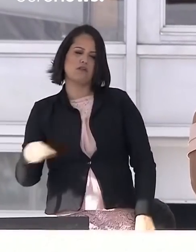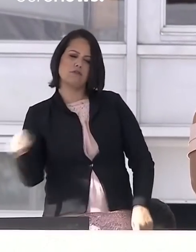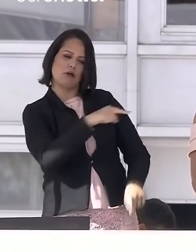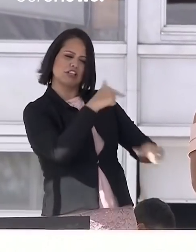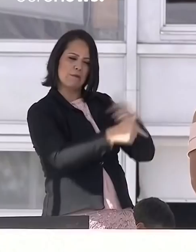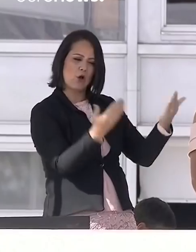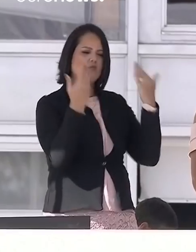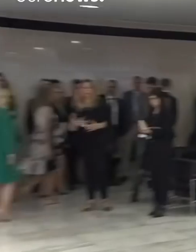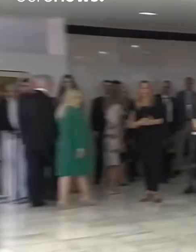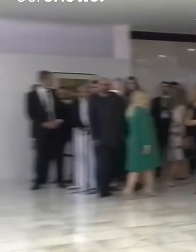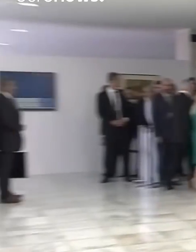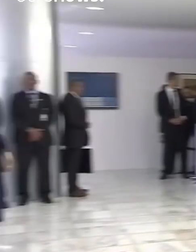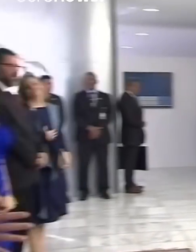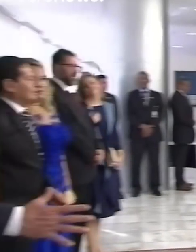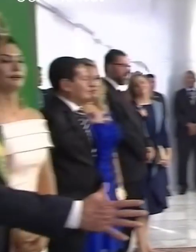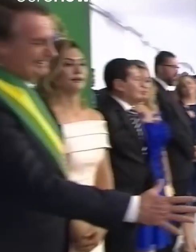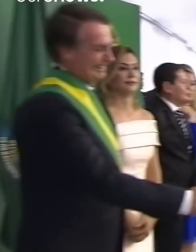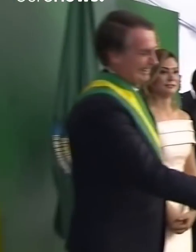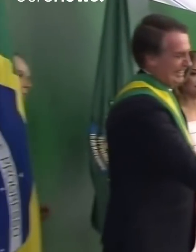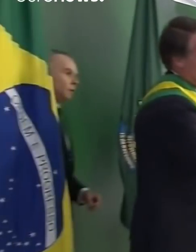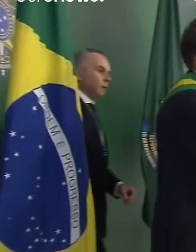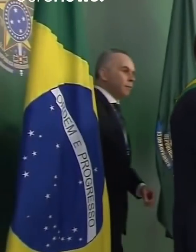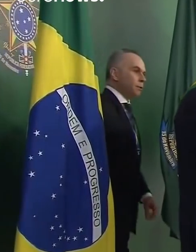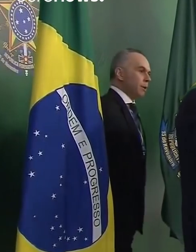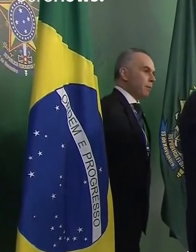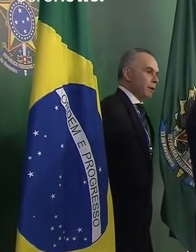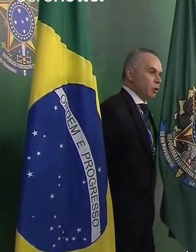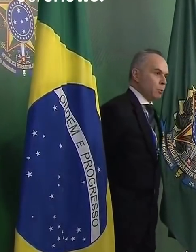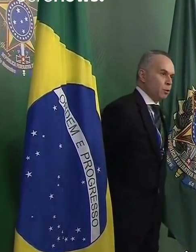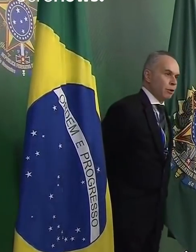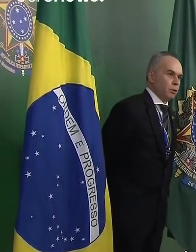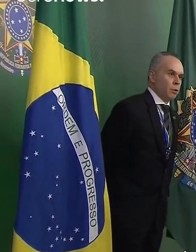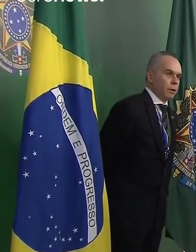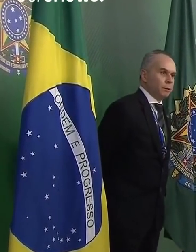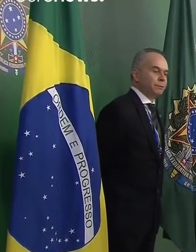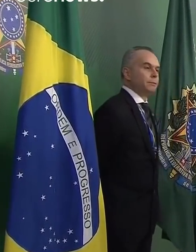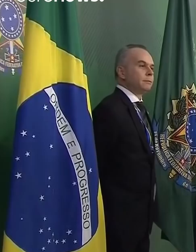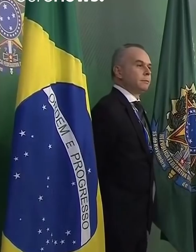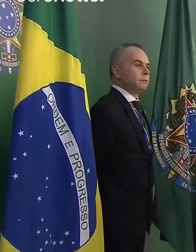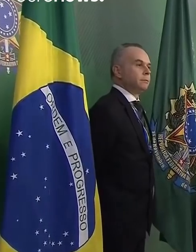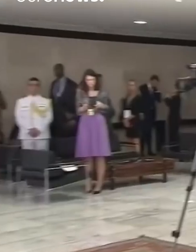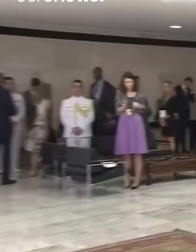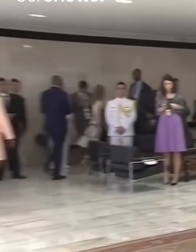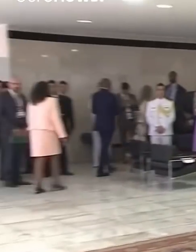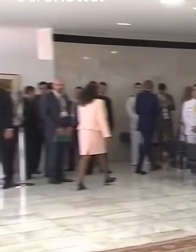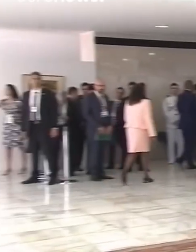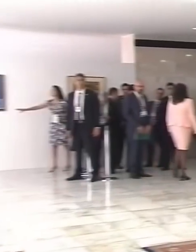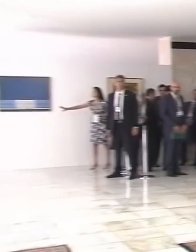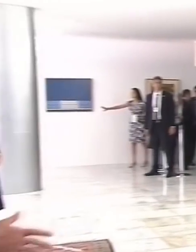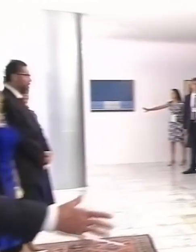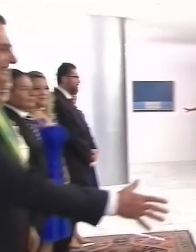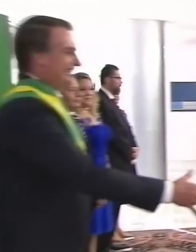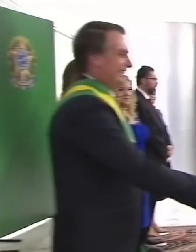Beiktatásán a számos külföldi vendég egyike volt a magyar miniszterelnök Orbán Viktor, Mike Pompeo amerikai külügyminiszter és